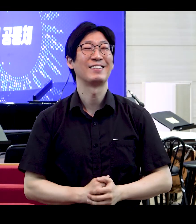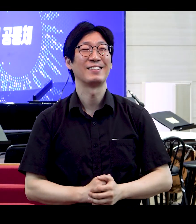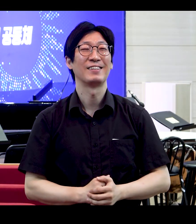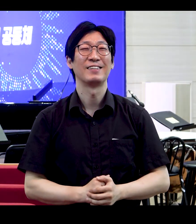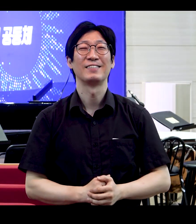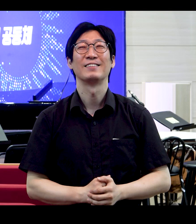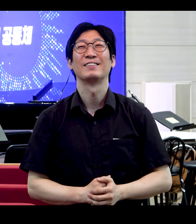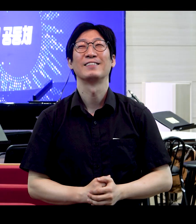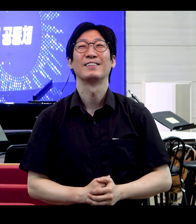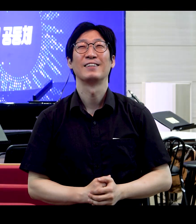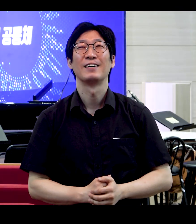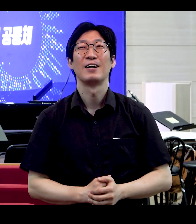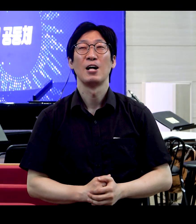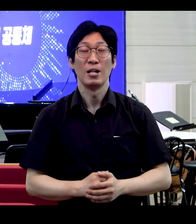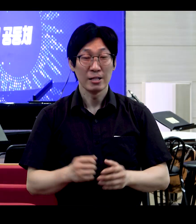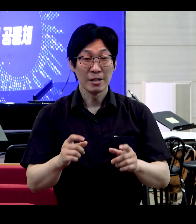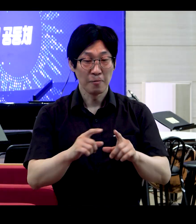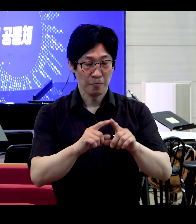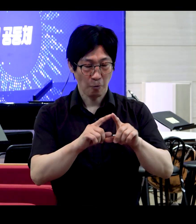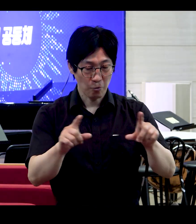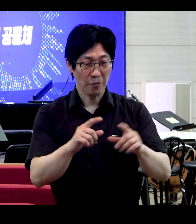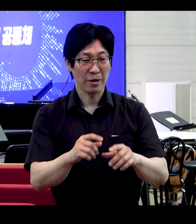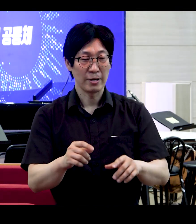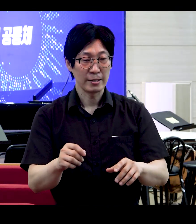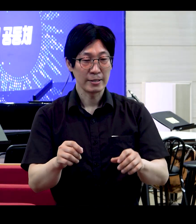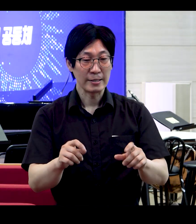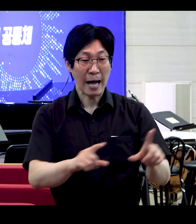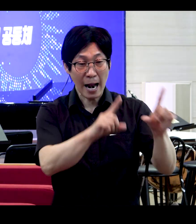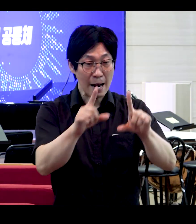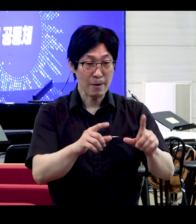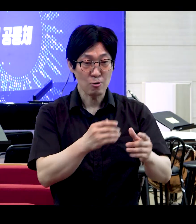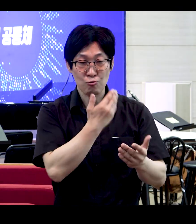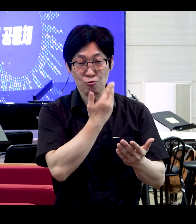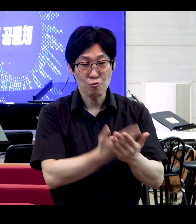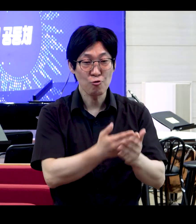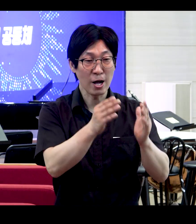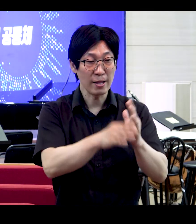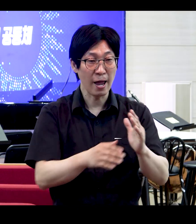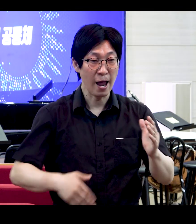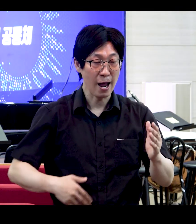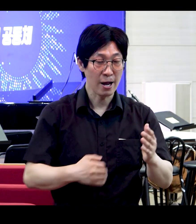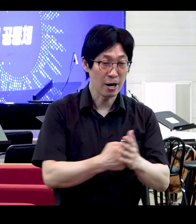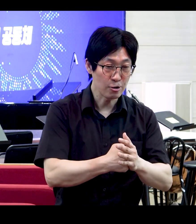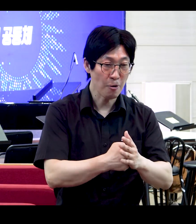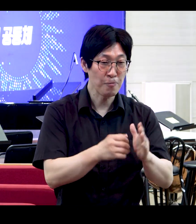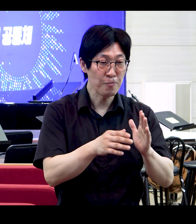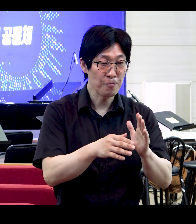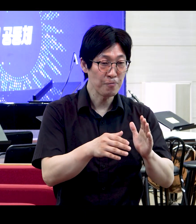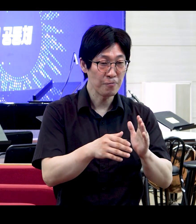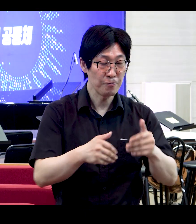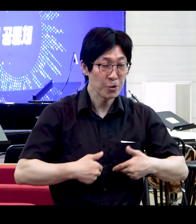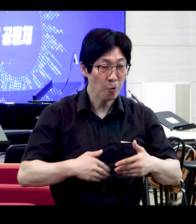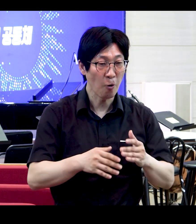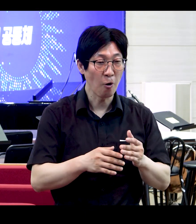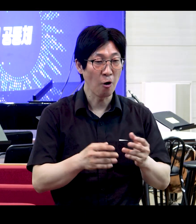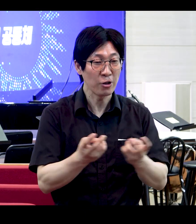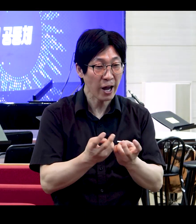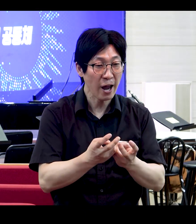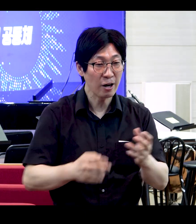특히 삶의 중요한 부분에서는요, 결정적인 부분에서는요, 거의 하나님의 말씀과 나의 생각은 맞질